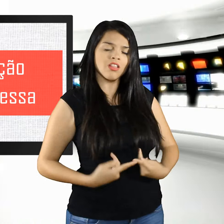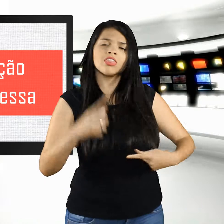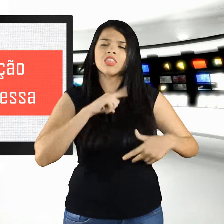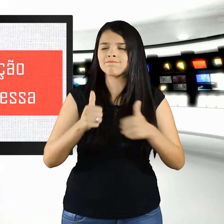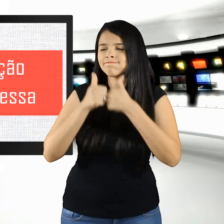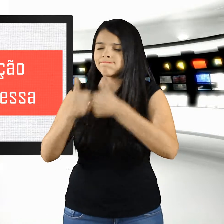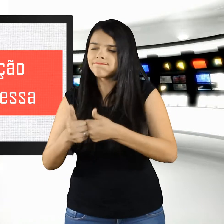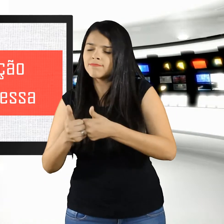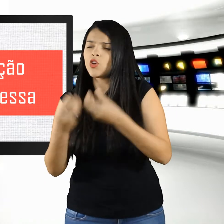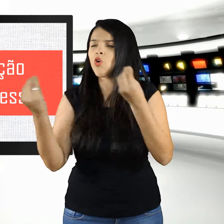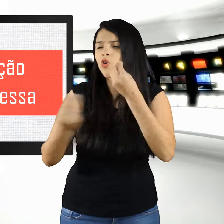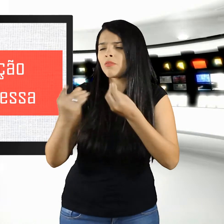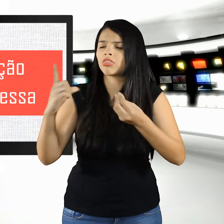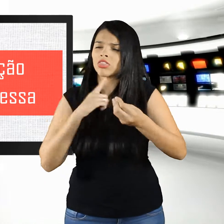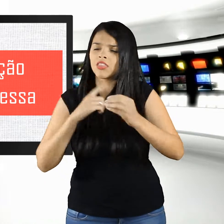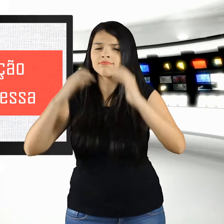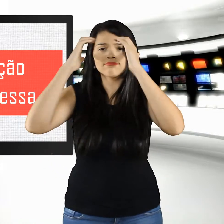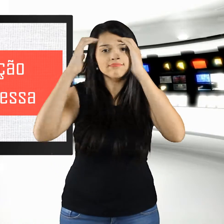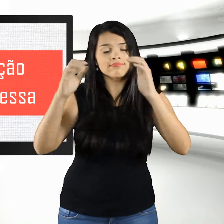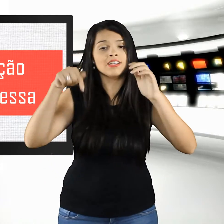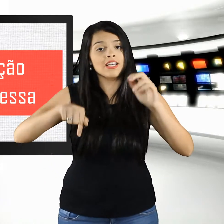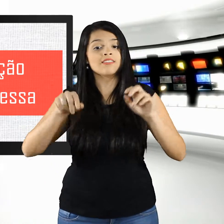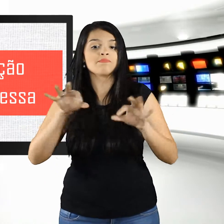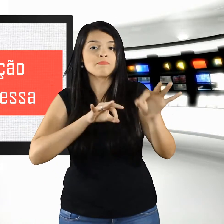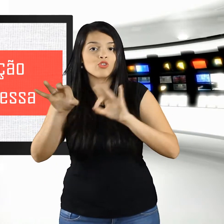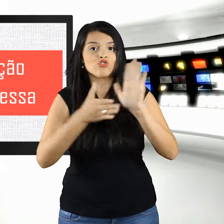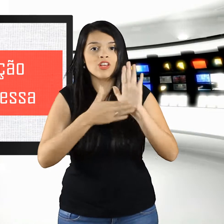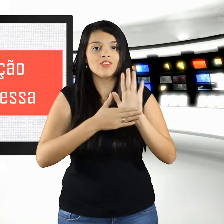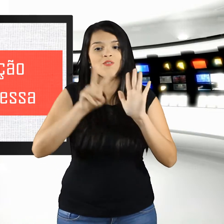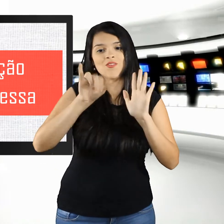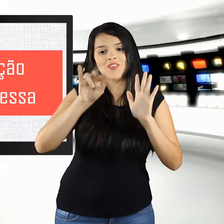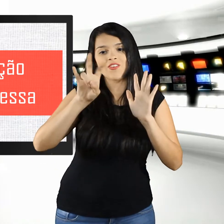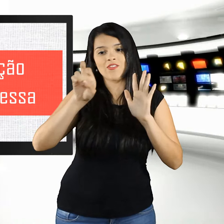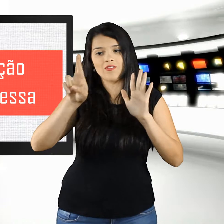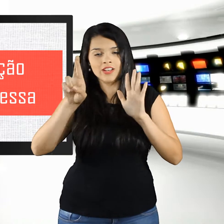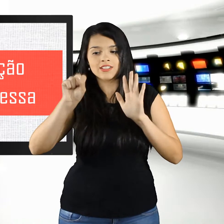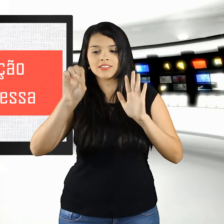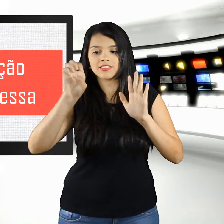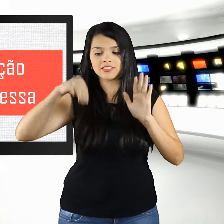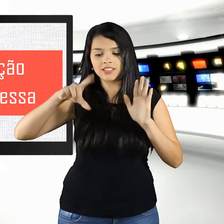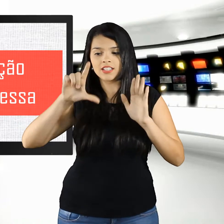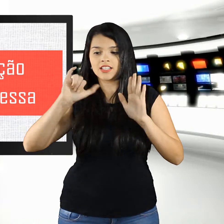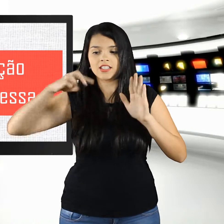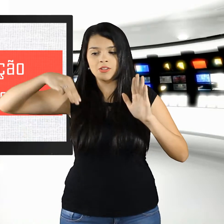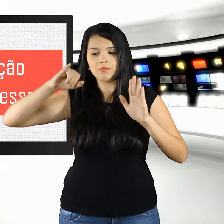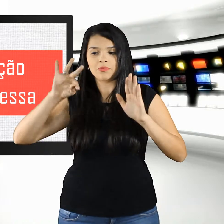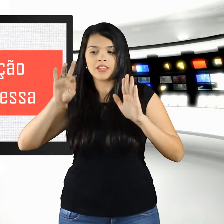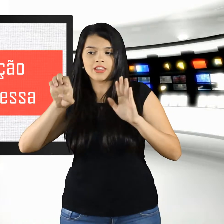de perto a execução do Viver Sem Limite. Além disso, a SNPD é responsável por financiar